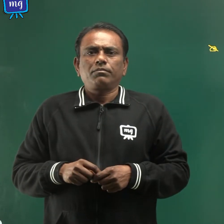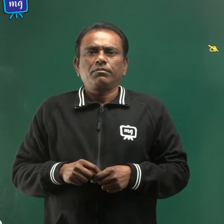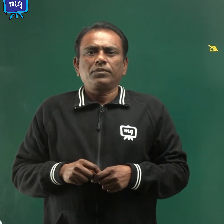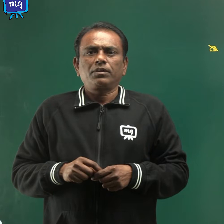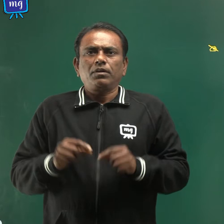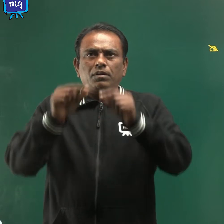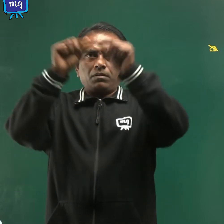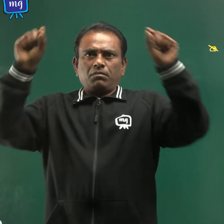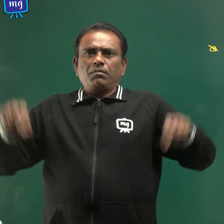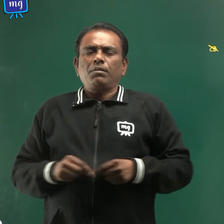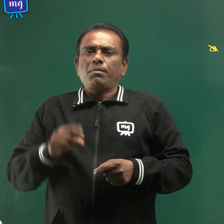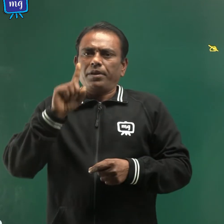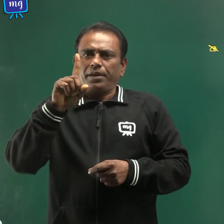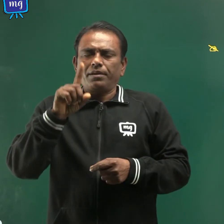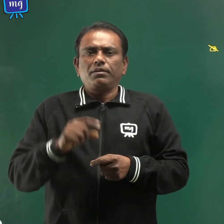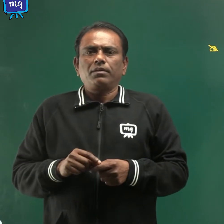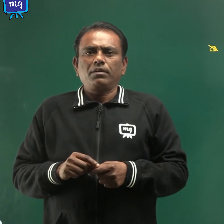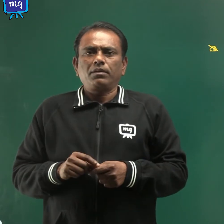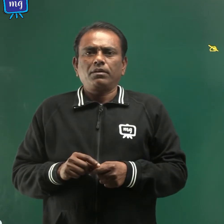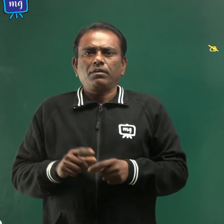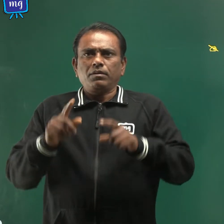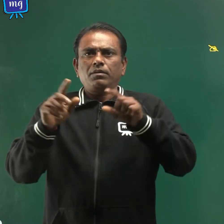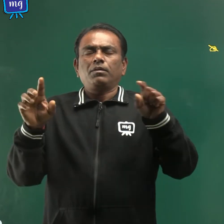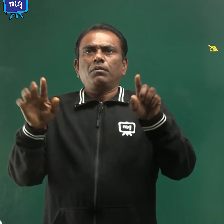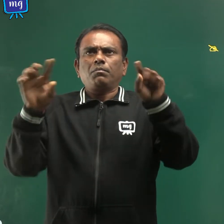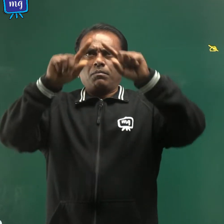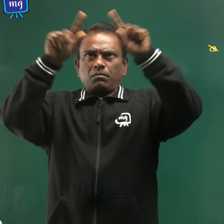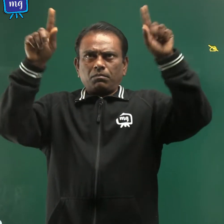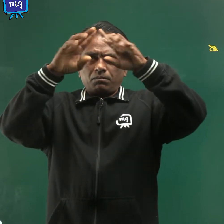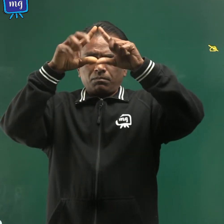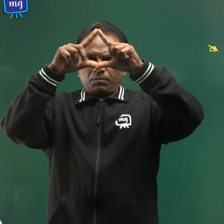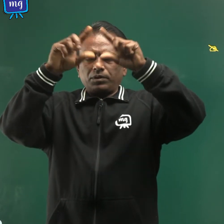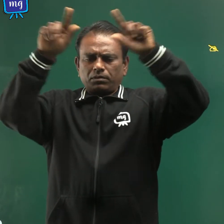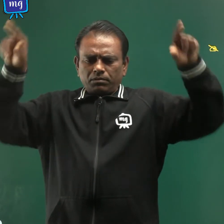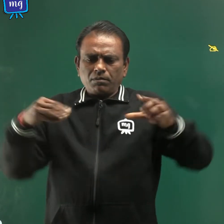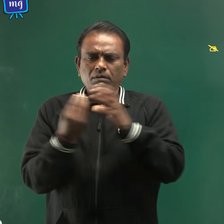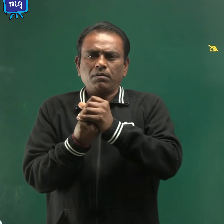का परिमाप एक वृद्ध आकृति के